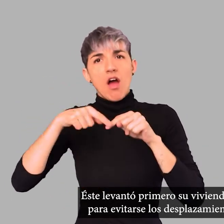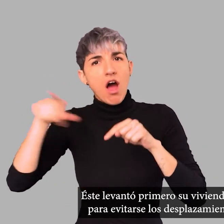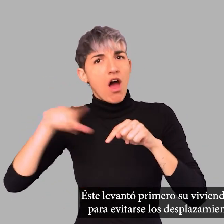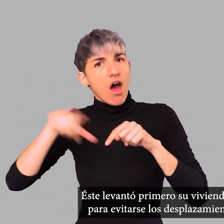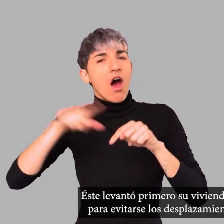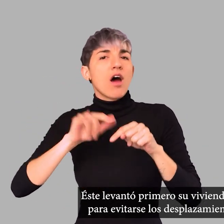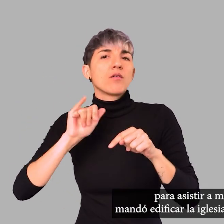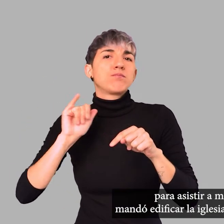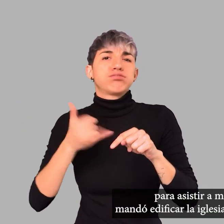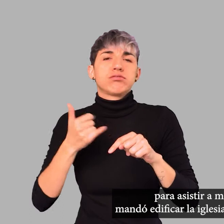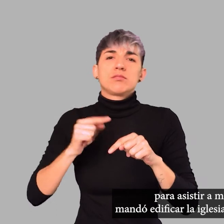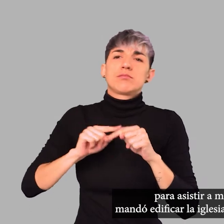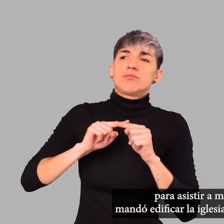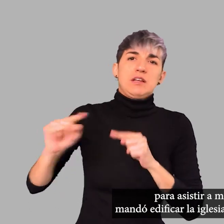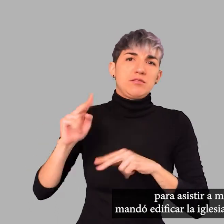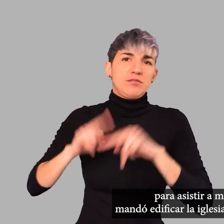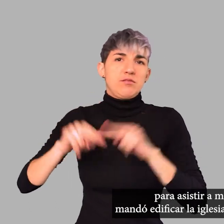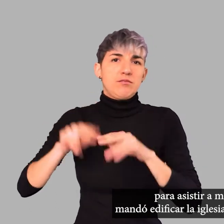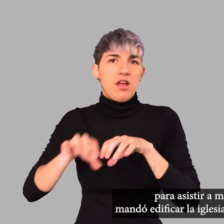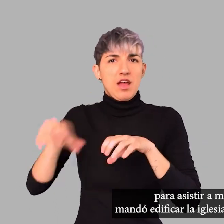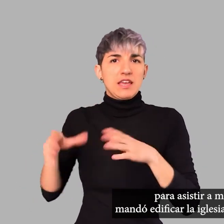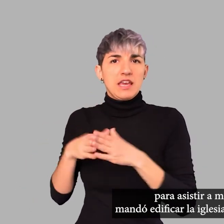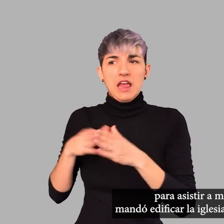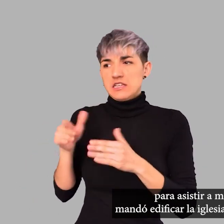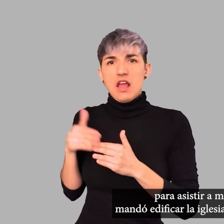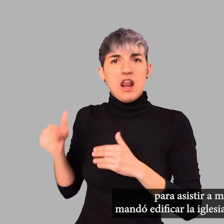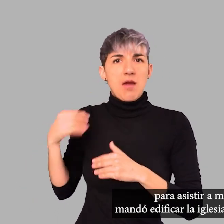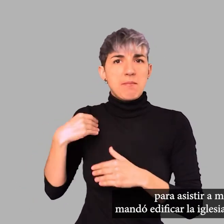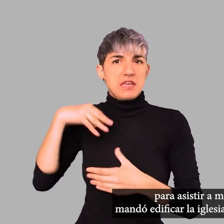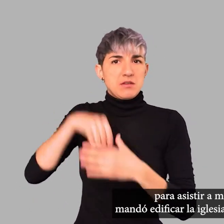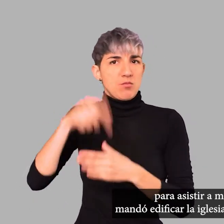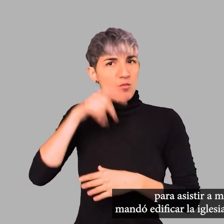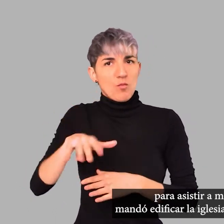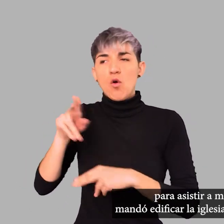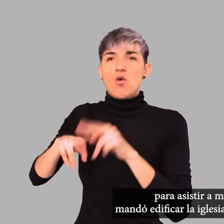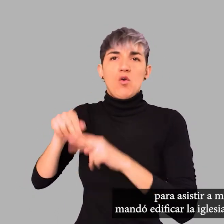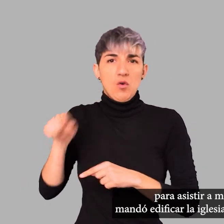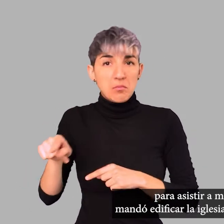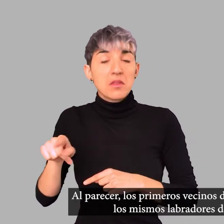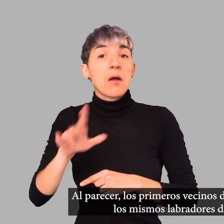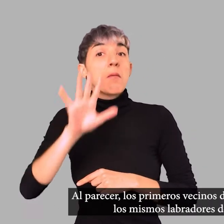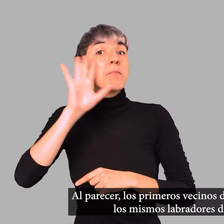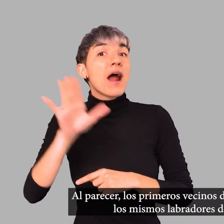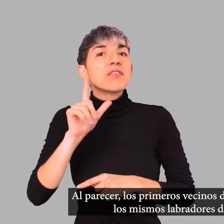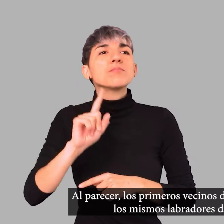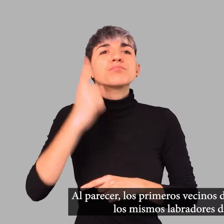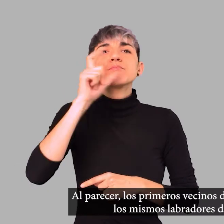para asistir a misa, mandó edificar la iglesia del pueblo. Al parecer,